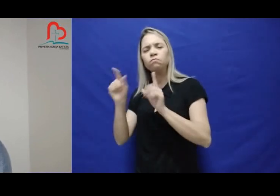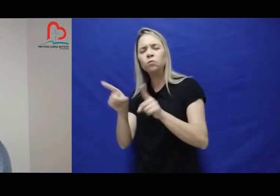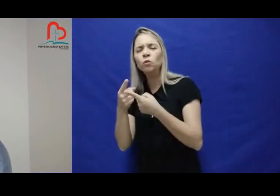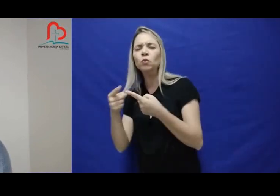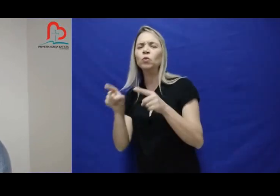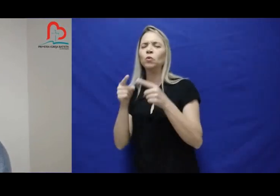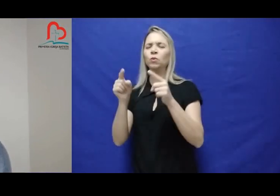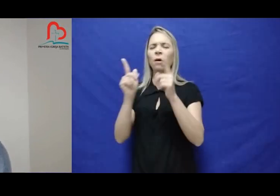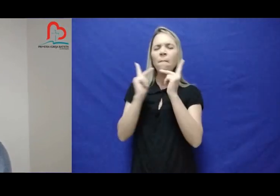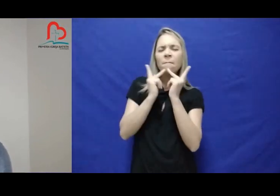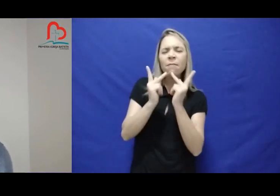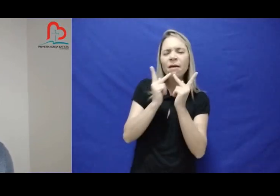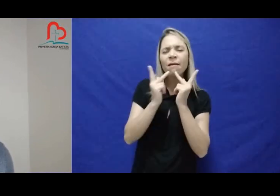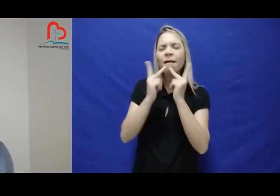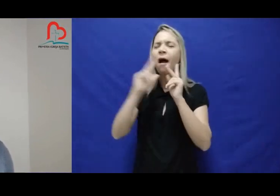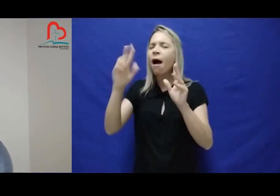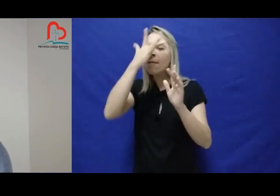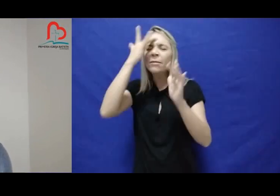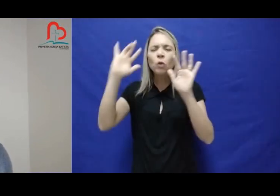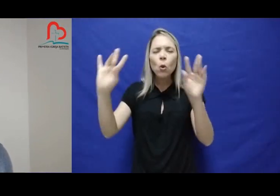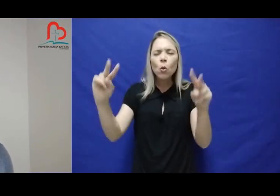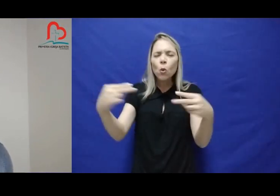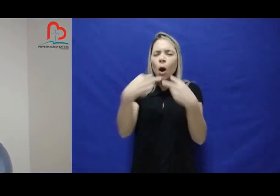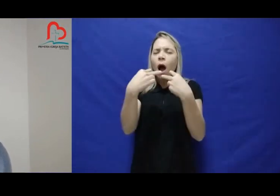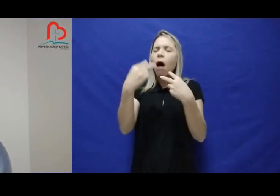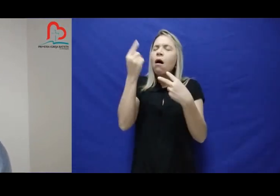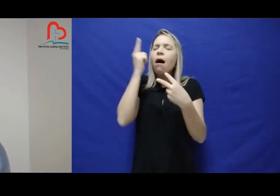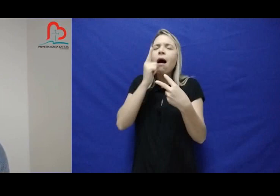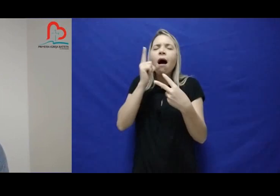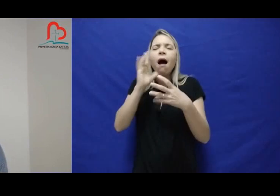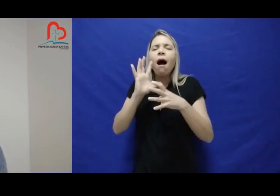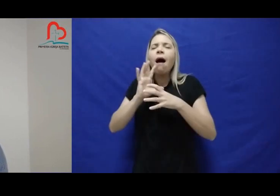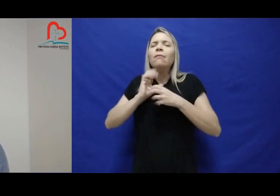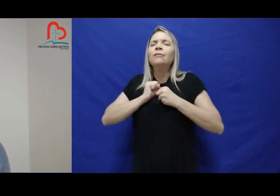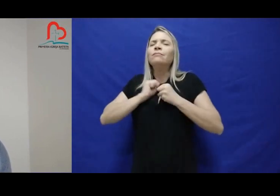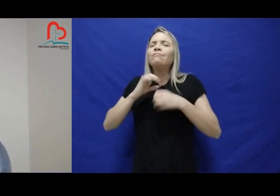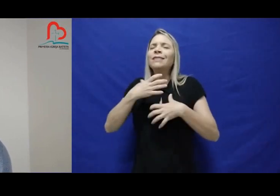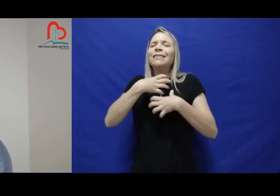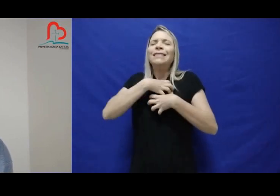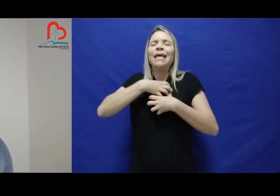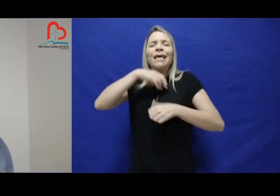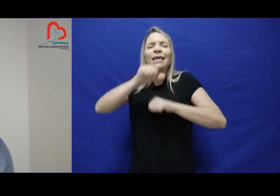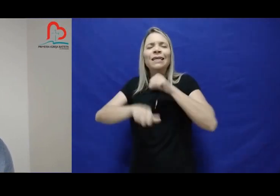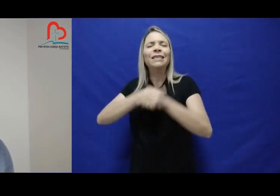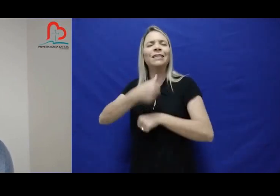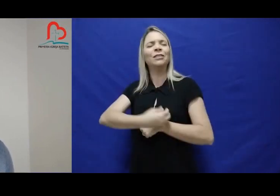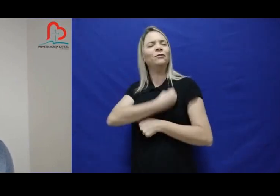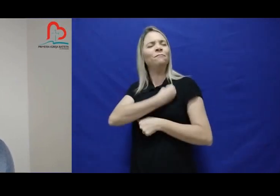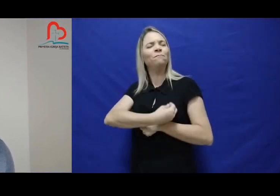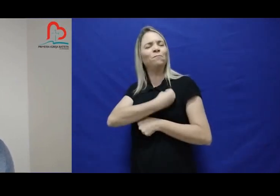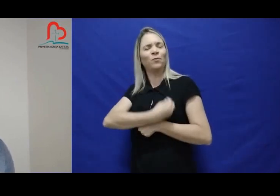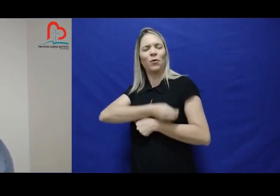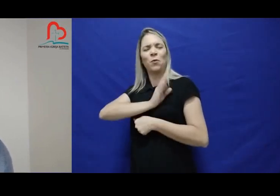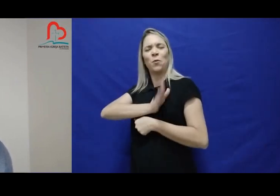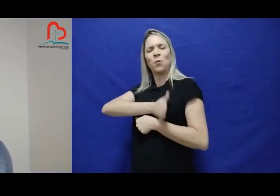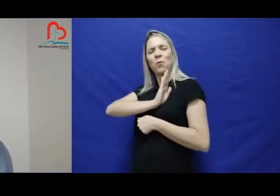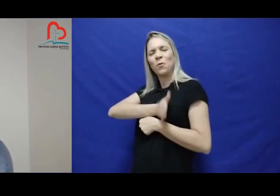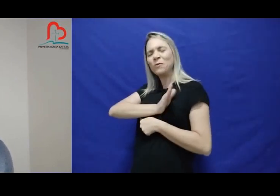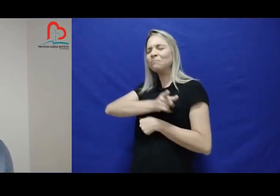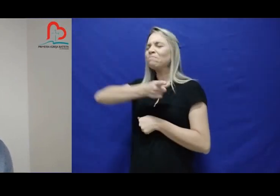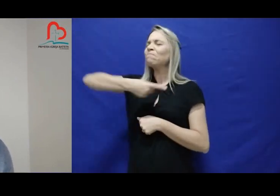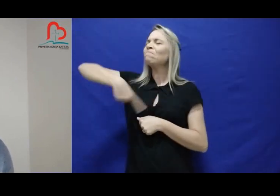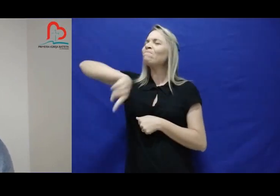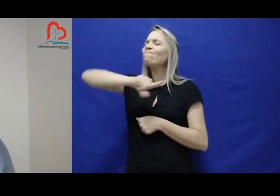possamos estar focados nas músicas, na mensagem que será pregada, ó Deus, para que tudo isso, Pai,